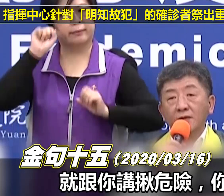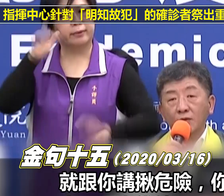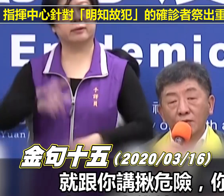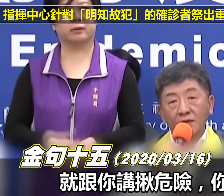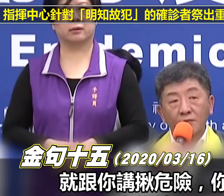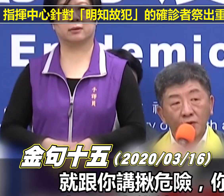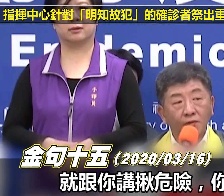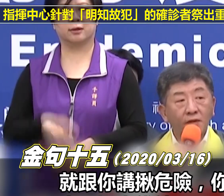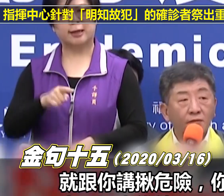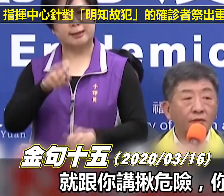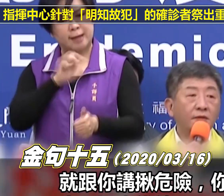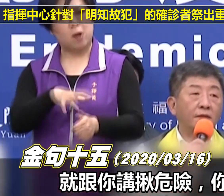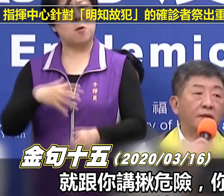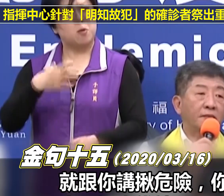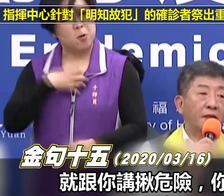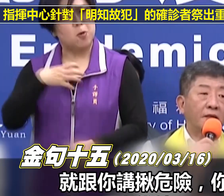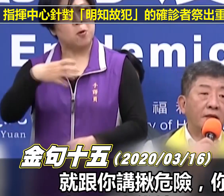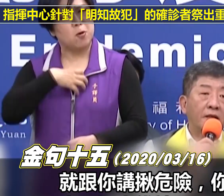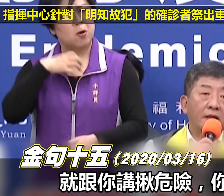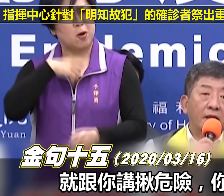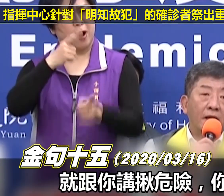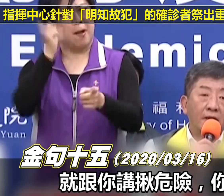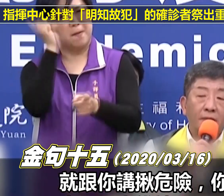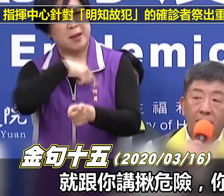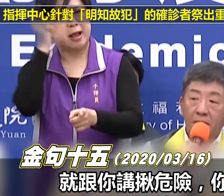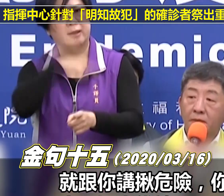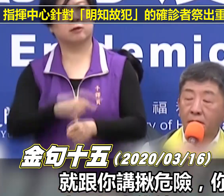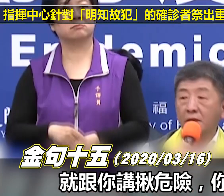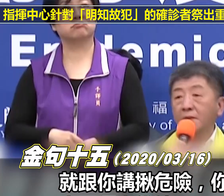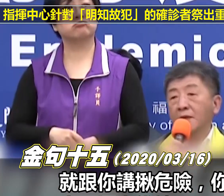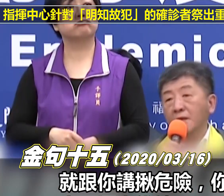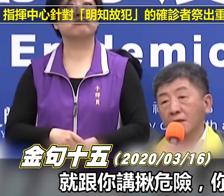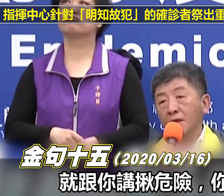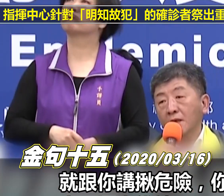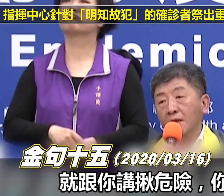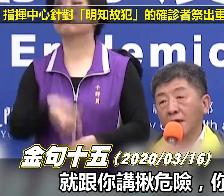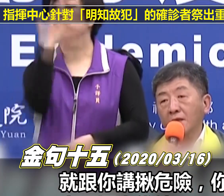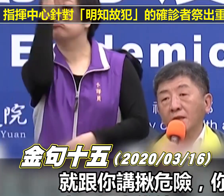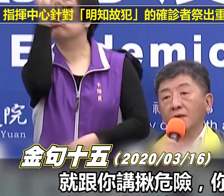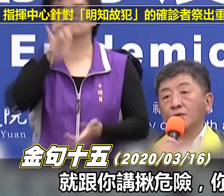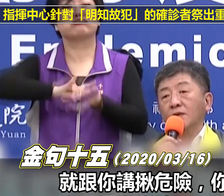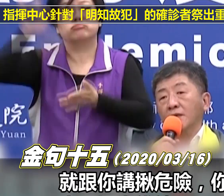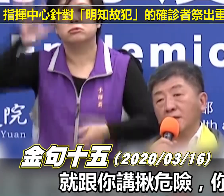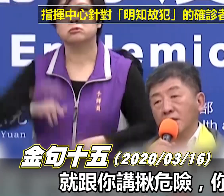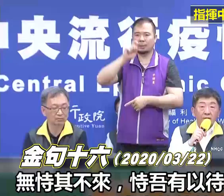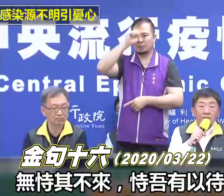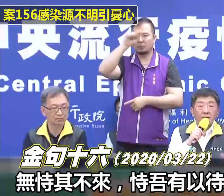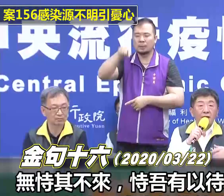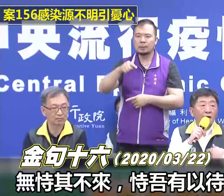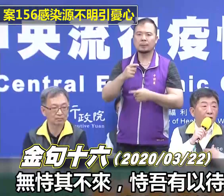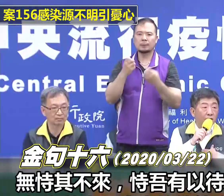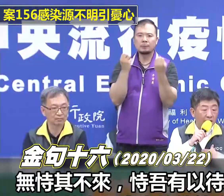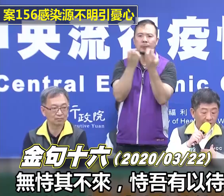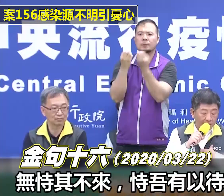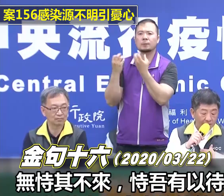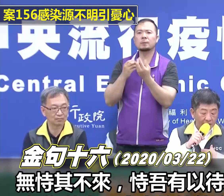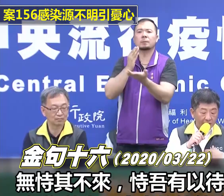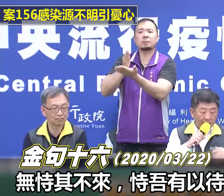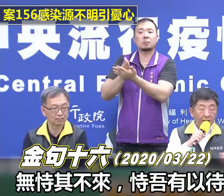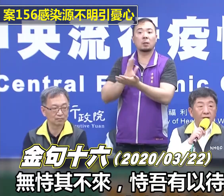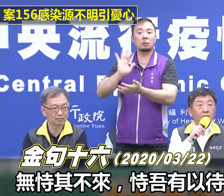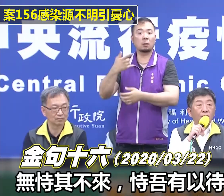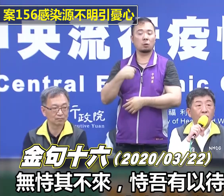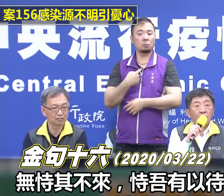讲说，这个它足危险，足危险，足危险，唔当心，啊，你就偏偏偏偏偏偏偏偏偏偏偏偏偏偏偏偏偏偏偏偏偏偏偏偏偏偏偏偏偏偏偏偏偏偏偏偏偏偏偏偏偏偏偏偏偏偏偏偏偏偏偏偏偏偏偏偏偏偏偏偏偏偏偏偏偏偏偏偏偏偏偏偏偏偏偏偏偏偏偏偏偏偏偏偏偏偏偏偏偏偏偏偏偏偏偏偏偏偏偏偏偏偏偏偏偏偏偏偏偏偏偏偏偏偏偏偏偏偏偏偏偏偏偏偏偏偏偏偏偏偏偏偏偏偏偏偏偏偏偏偏偏偏偏偏偏偏偏偏偏偏偏偏偏偏偏偏偏偏偏偏偏偏偏偏偏偏偏偏偏偏偏偏偏偏偏偏偏 啊，是不出代志。 我们的态度这样，我